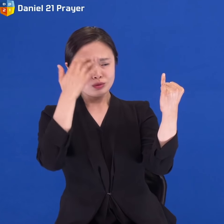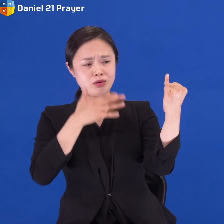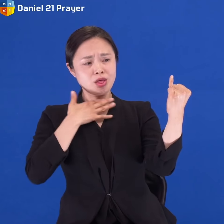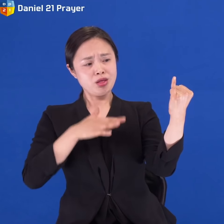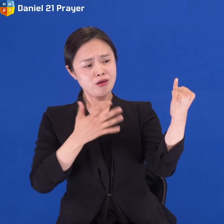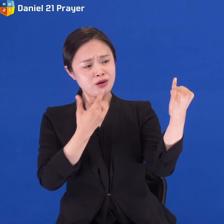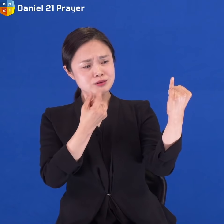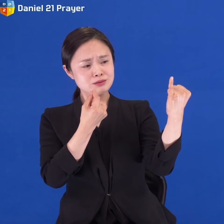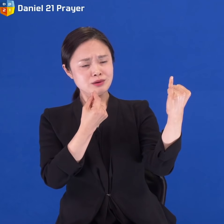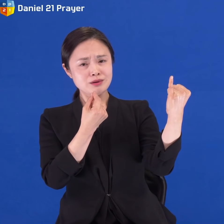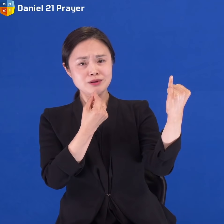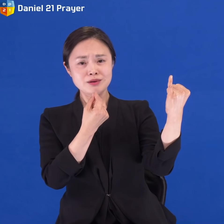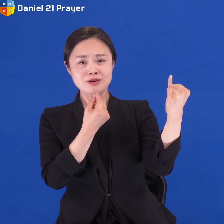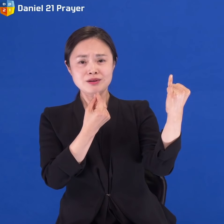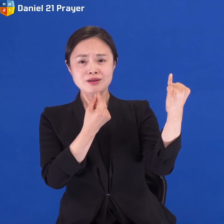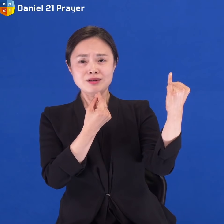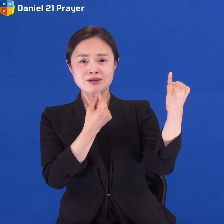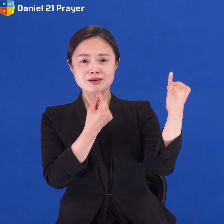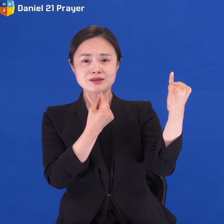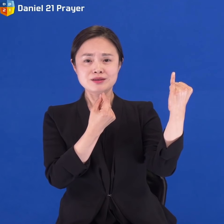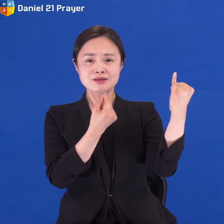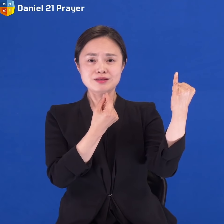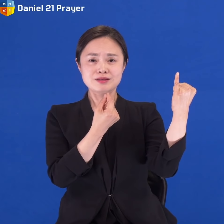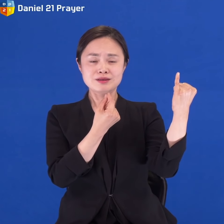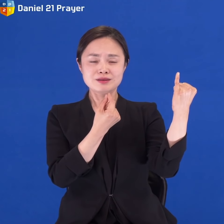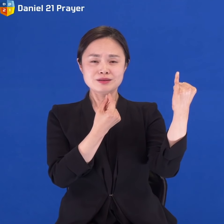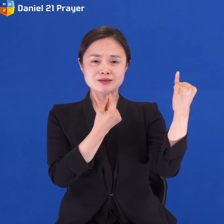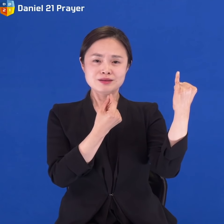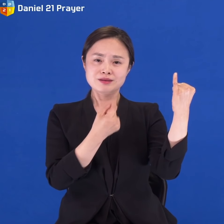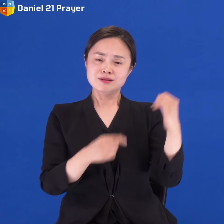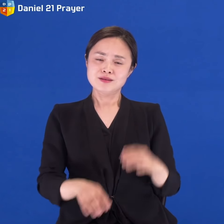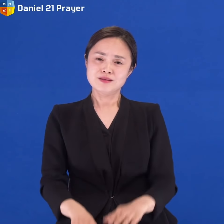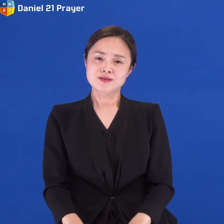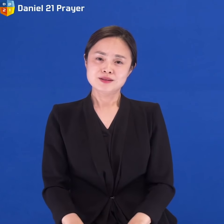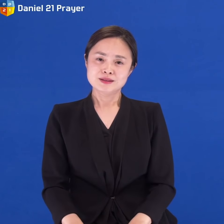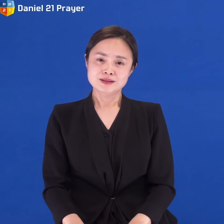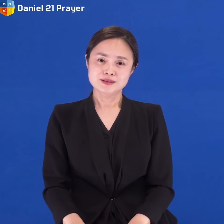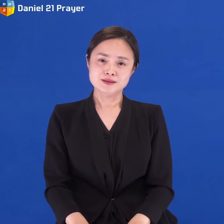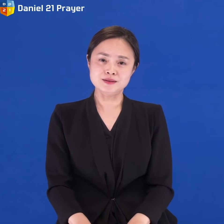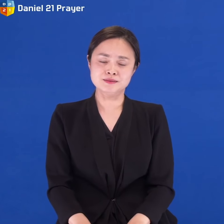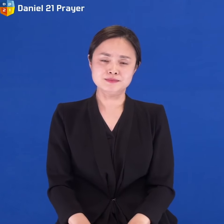세임이라고 떼자고 하니까 죽을 것 같은 거예요. 그래서 제가